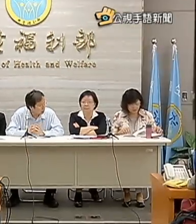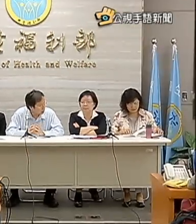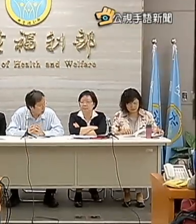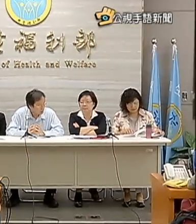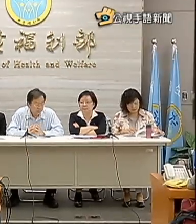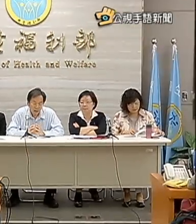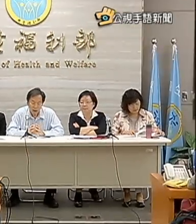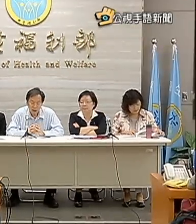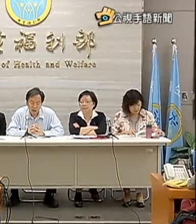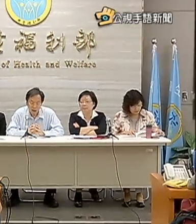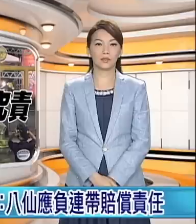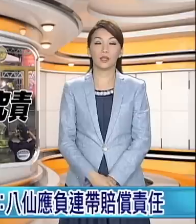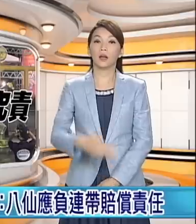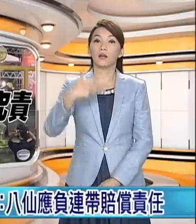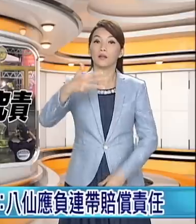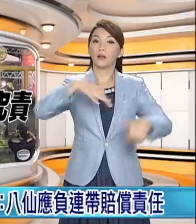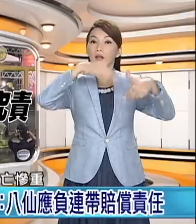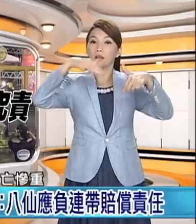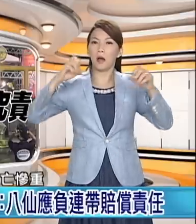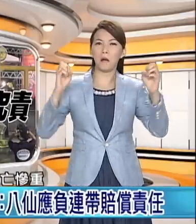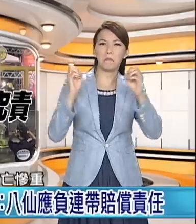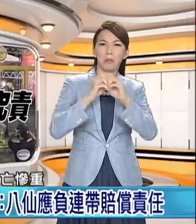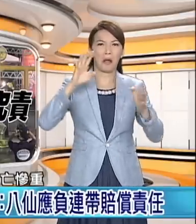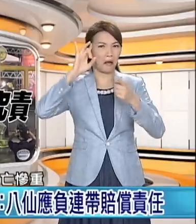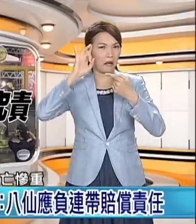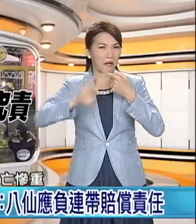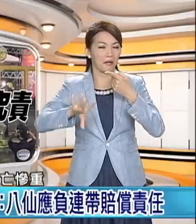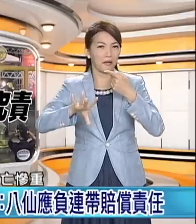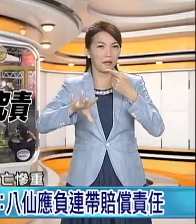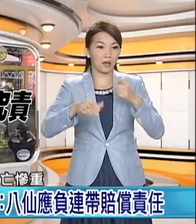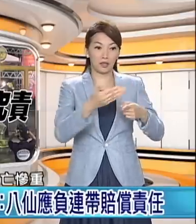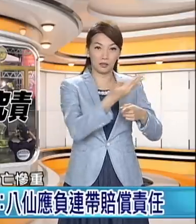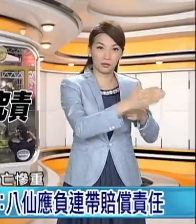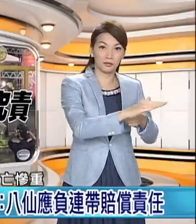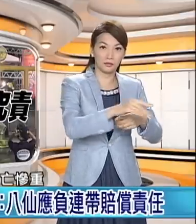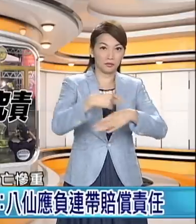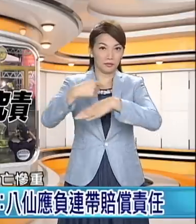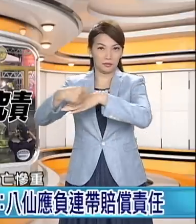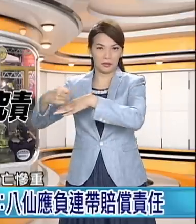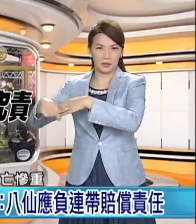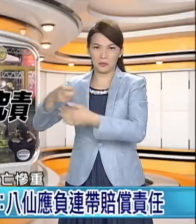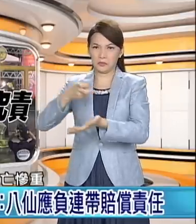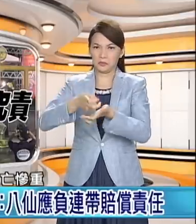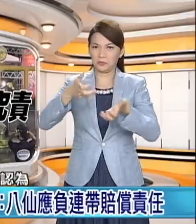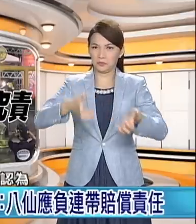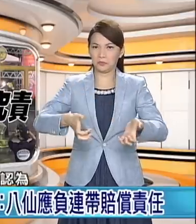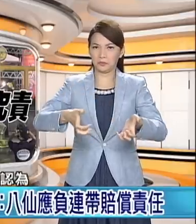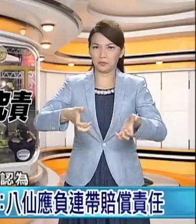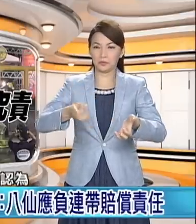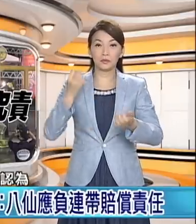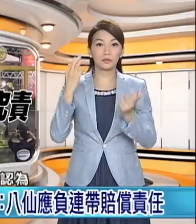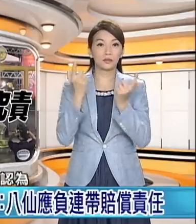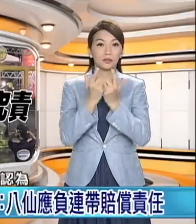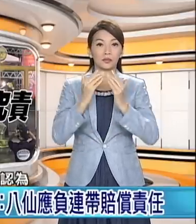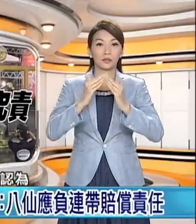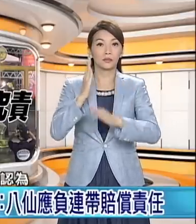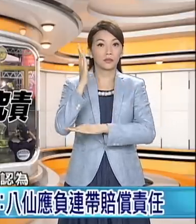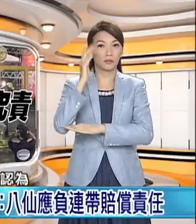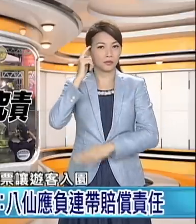台北报道。 这一次意外伤亡惨重，新北市政府认为八仙乐园